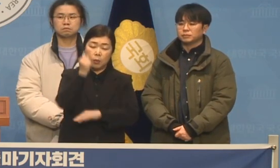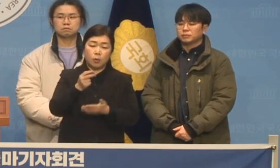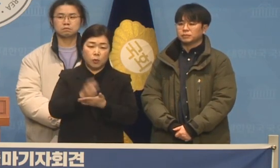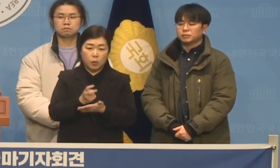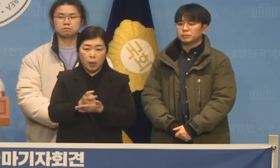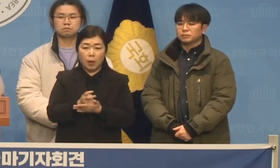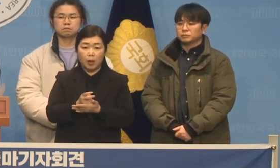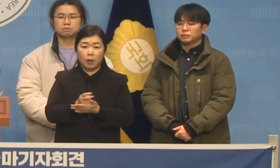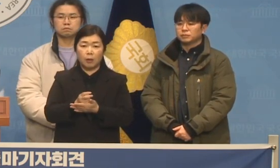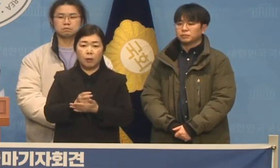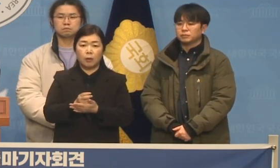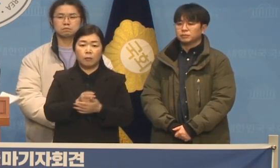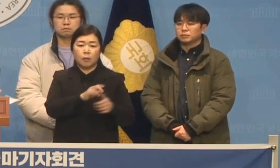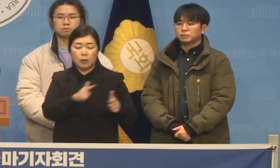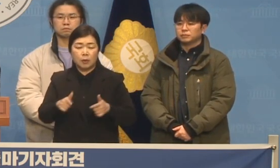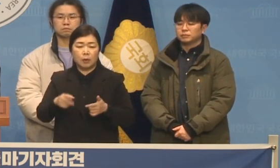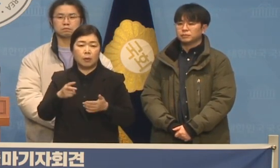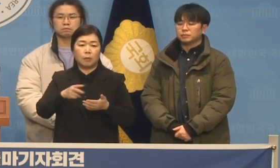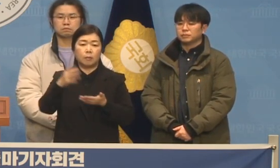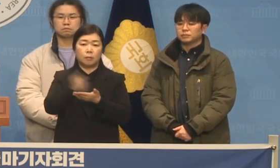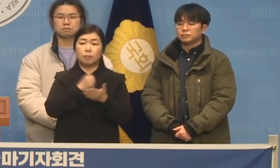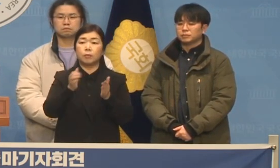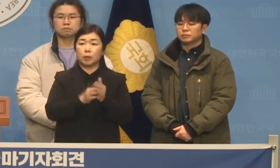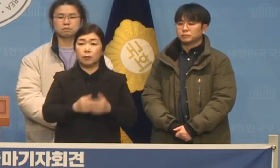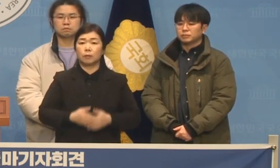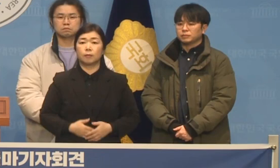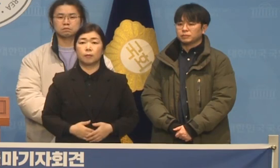만드는 등의 성과를 얻었습니다.